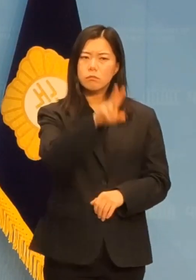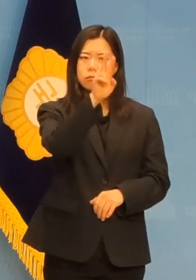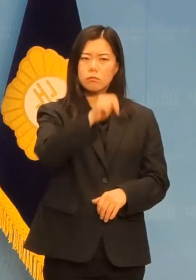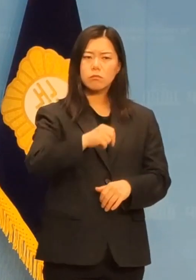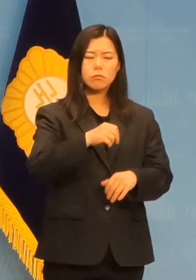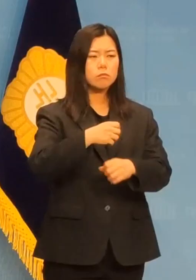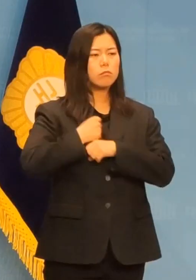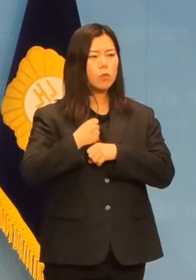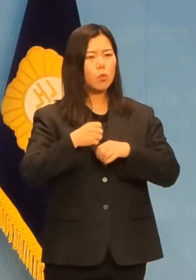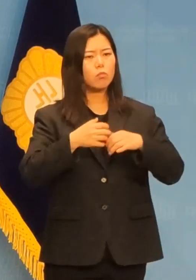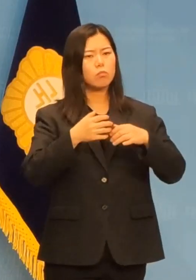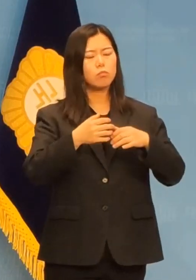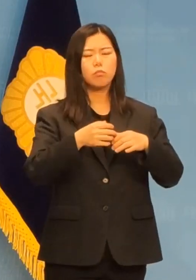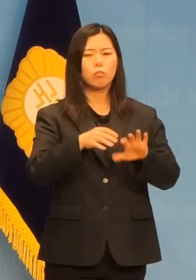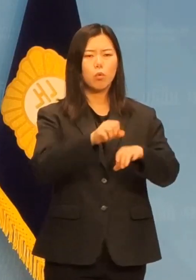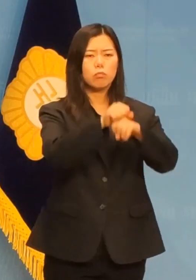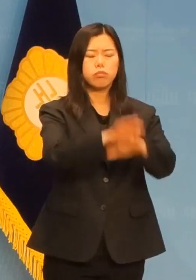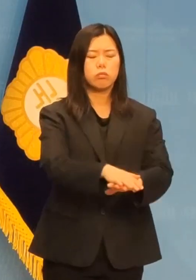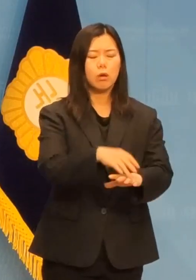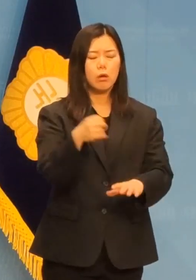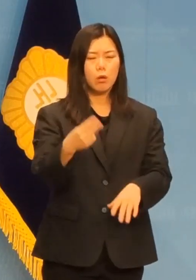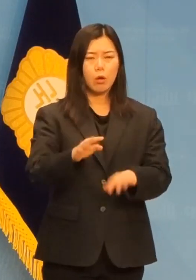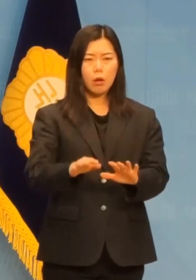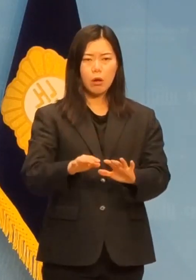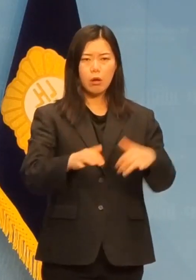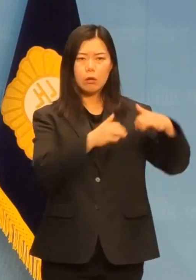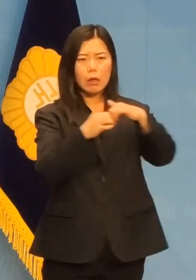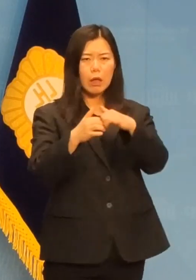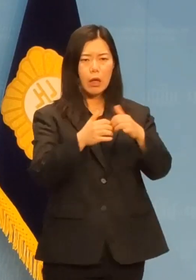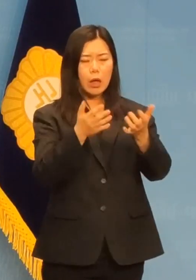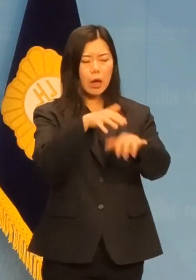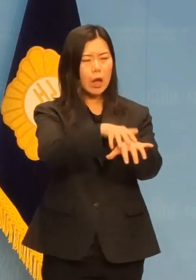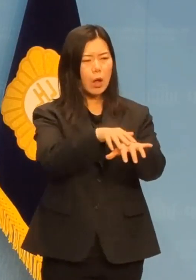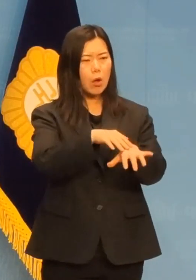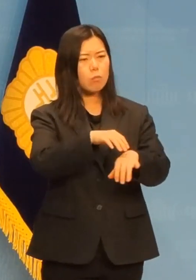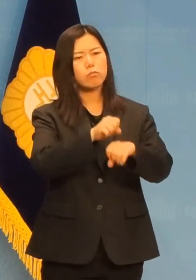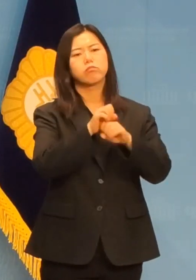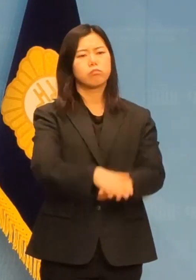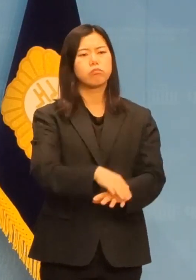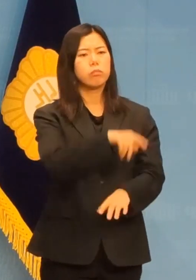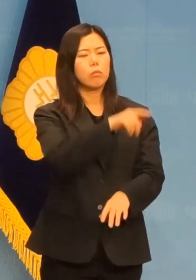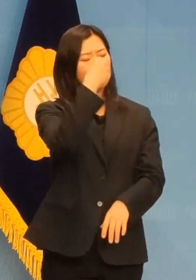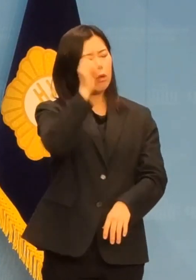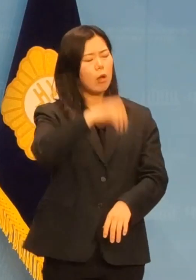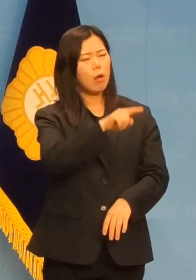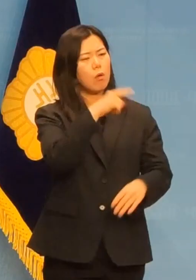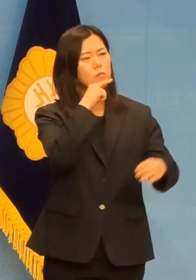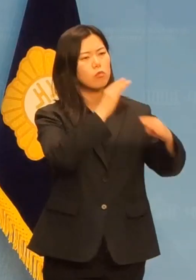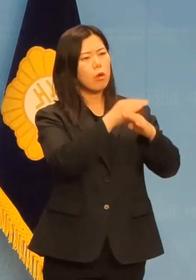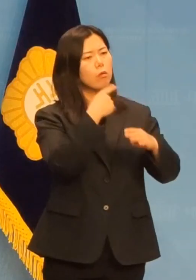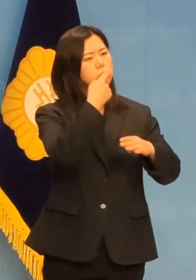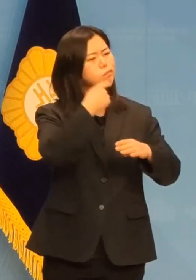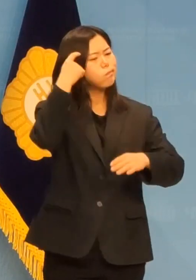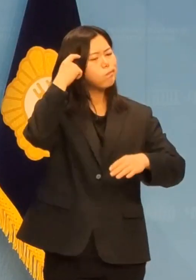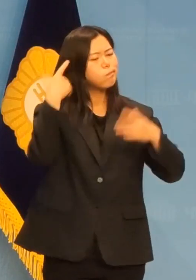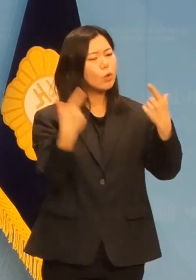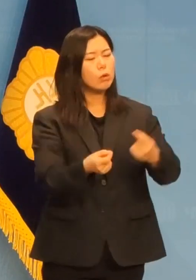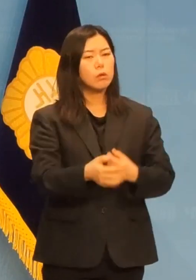무력화와 정전체제를 수십 년간 부정해온 북한의 논리와 놀라울 정도로 닮아